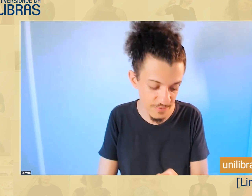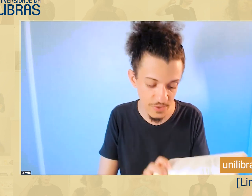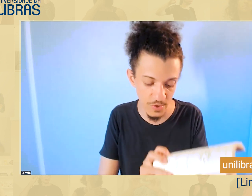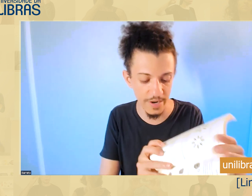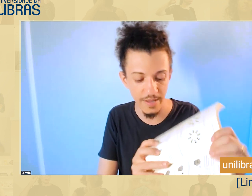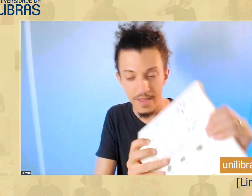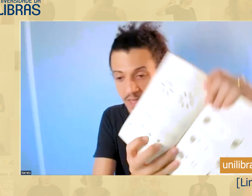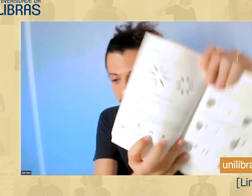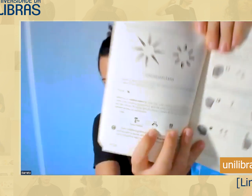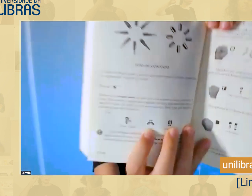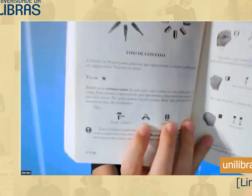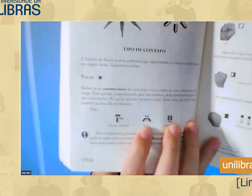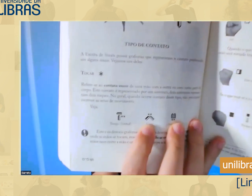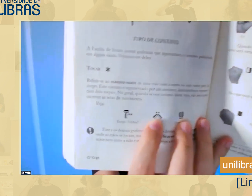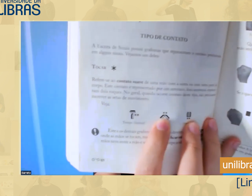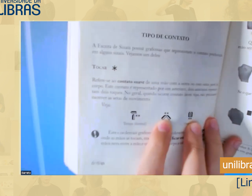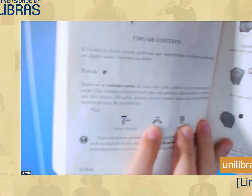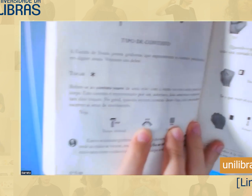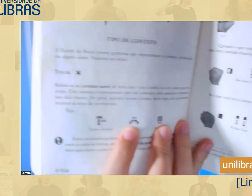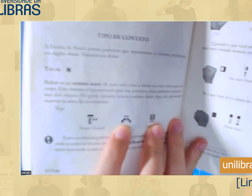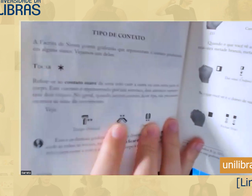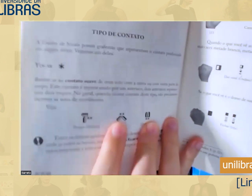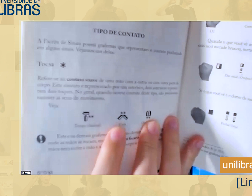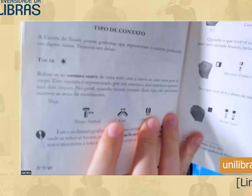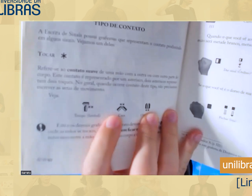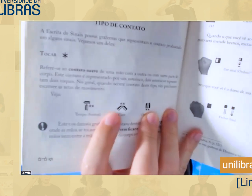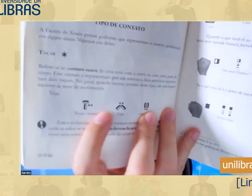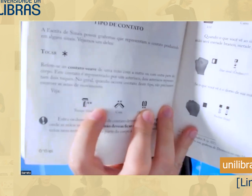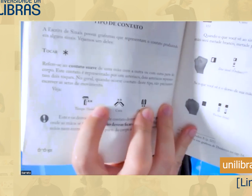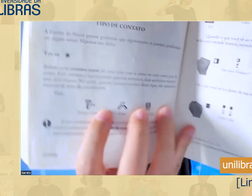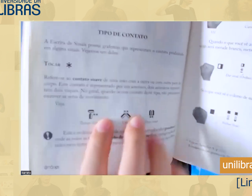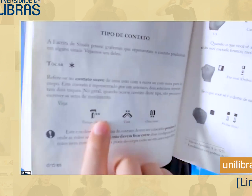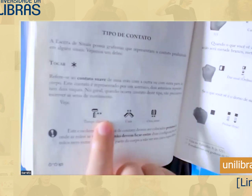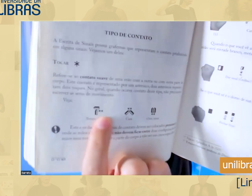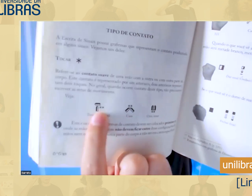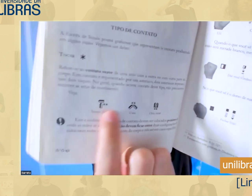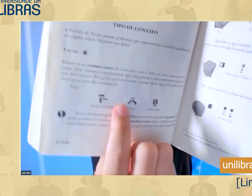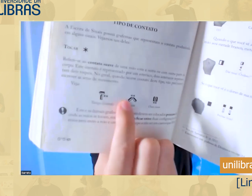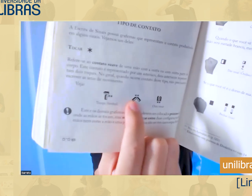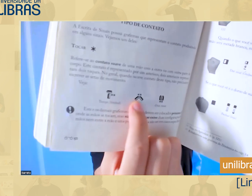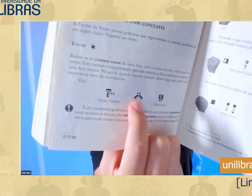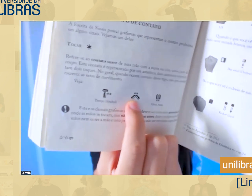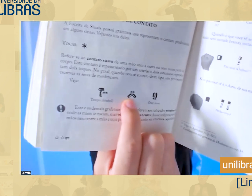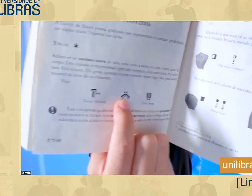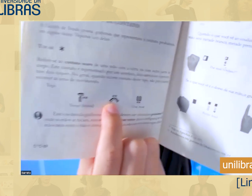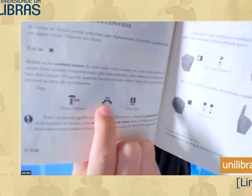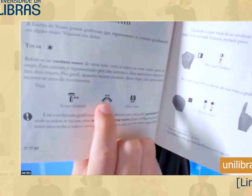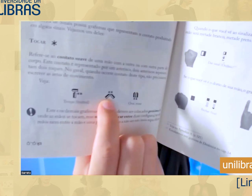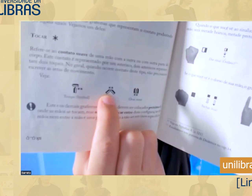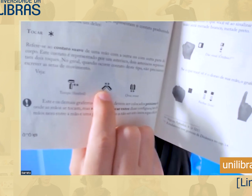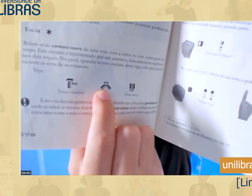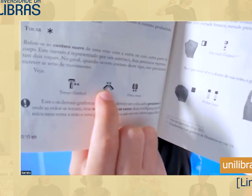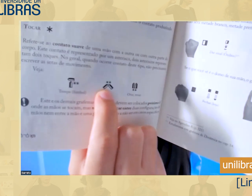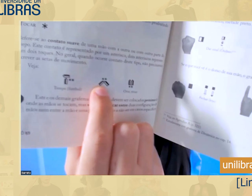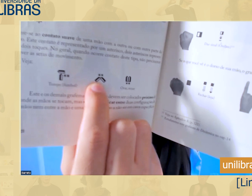a Libras funciona. Esse sinal aqui, olha. Esse do meio aqui que eu estou mostrando. Vê aqui, ó.